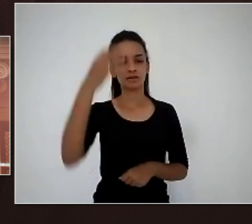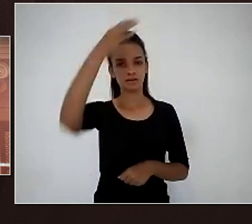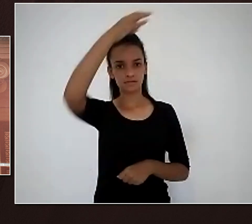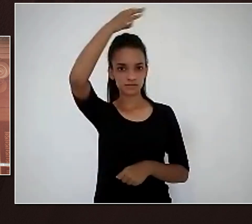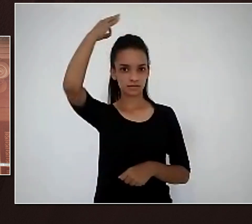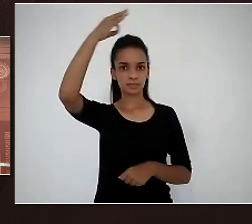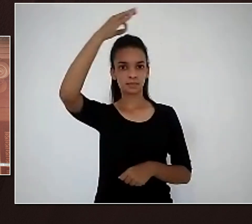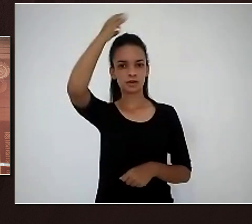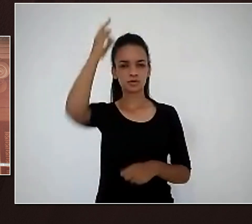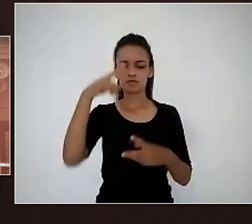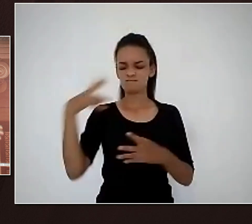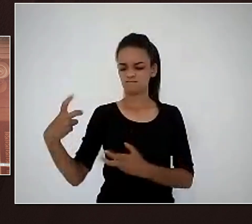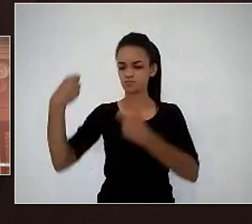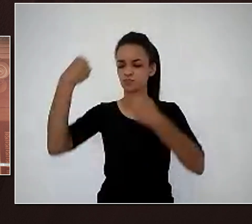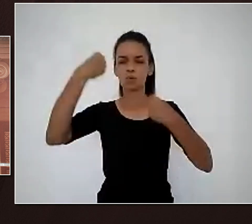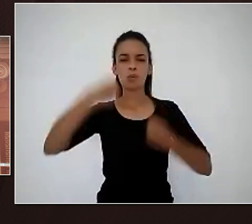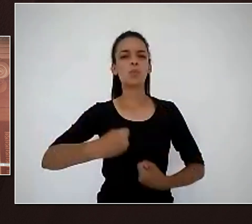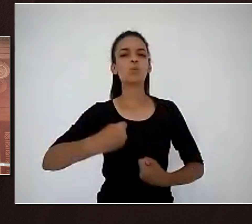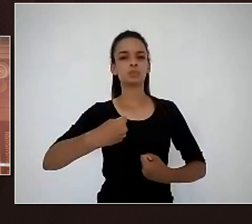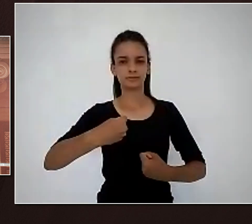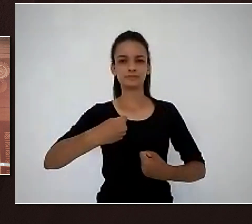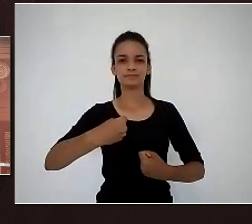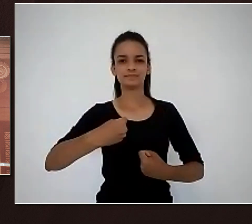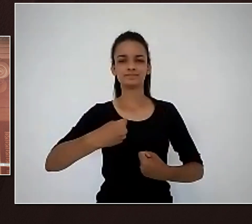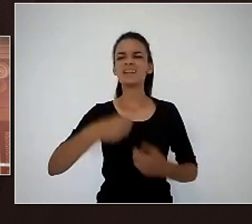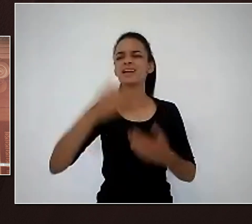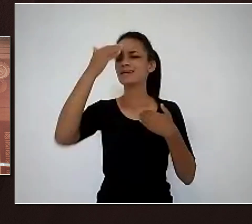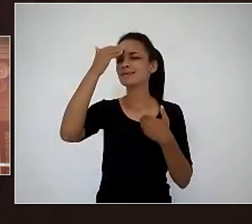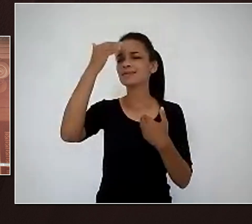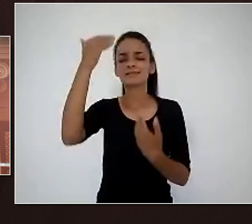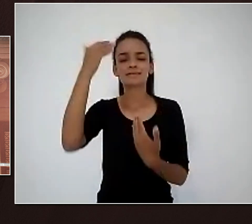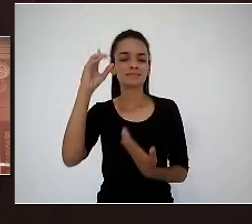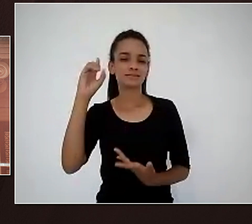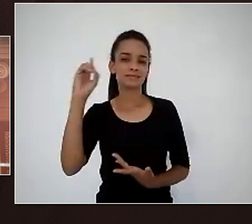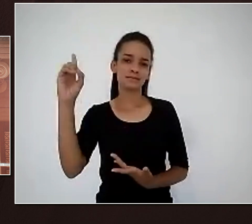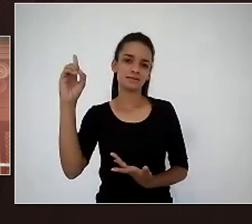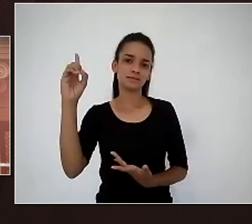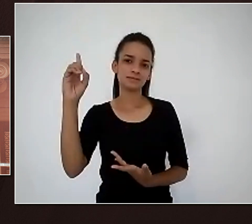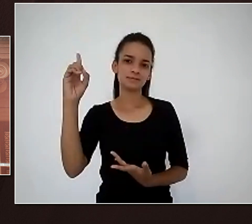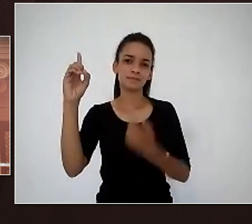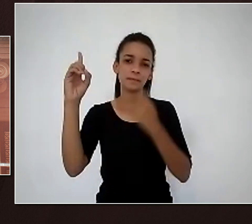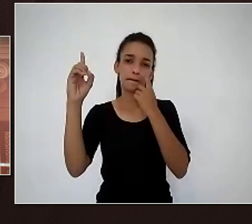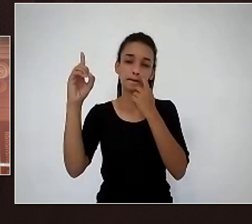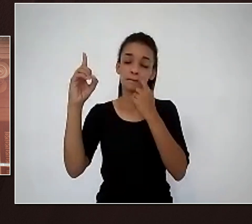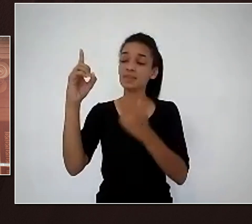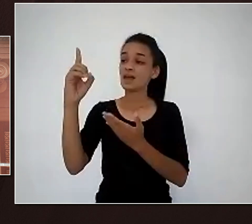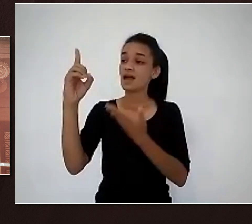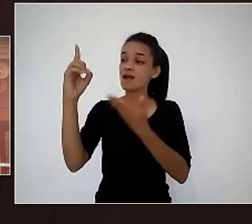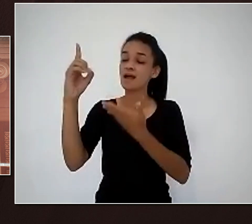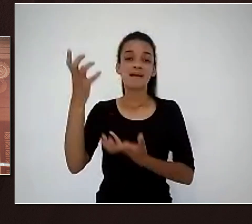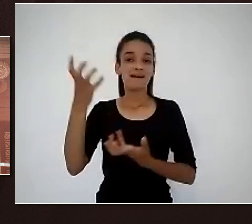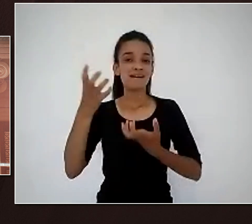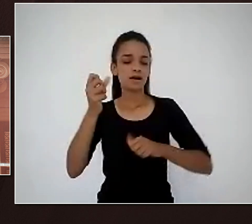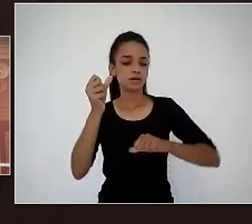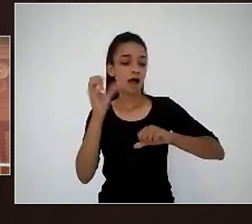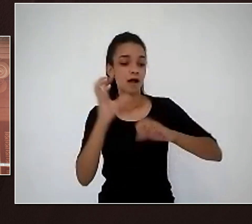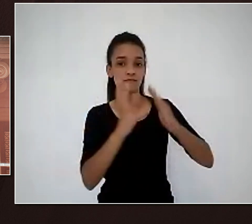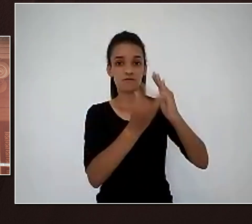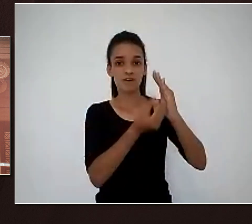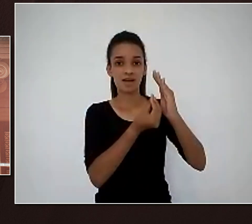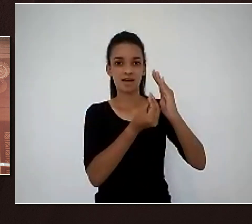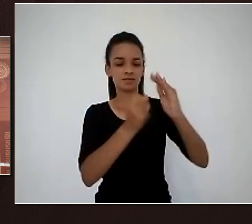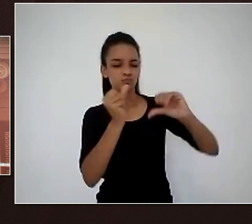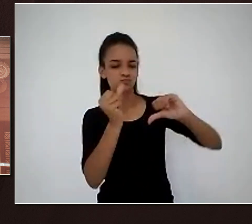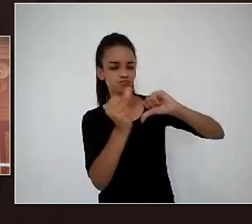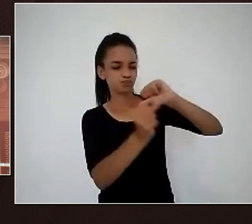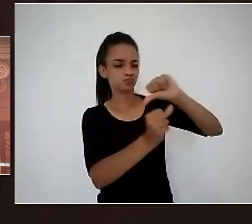total. Queridos irmãos, graças a Deus, né? Deus quer tornar a igreja desejável novamente, tá? Então,